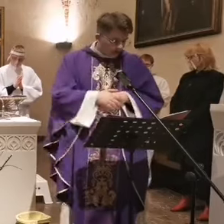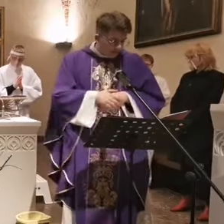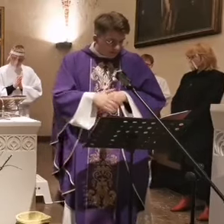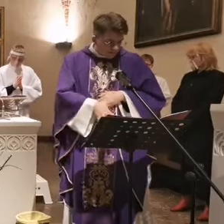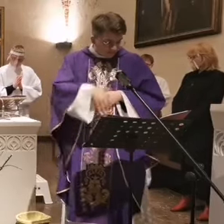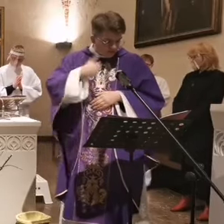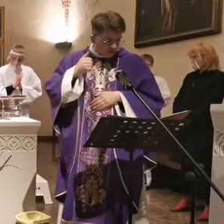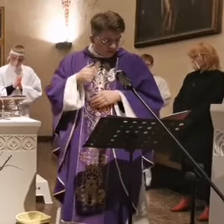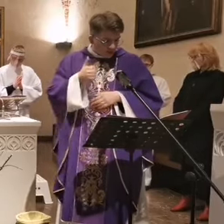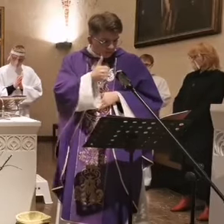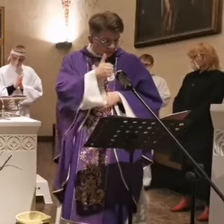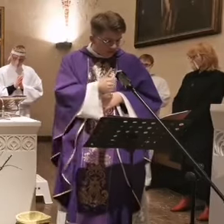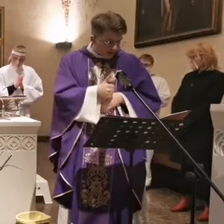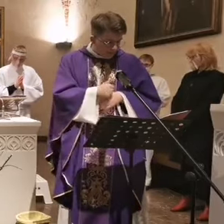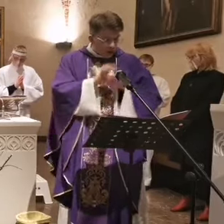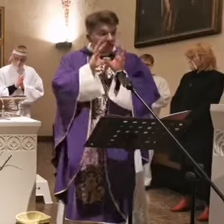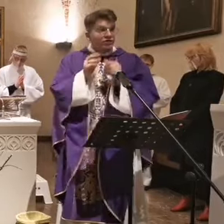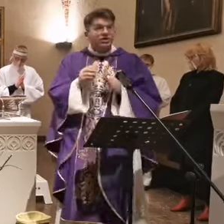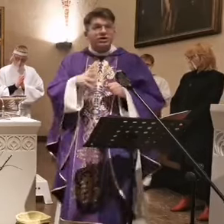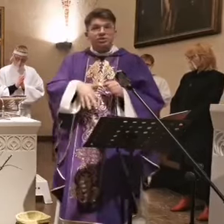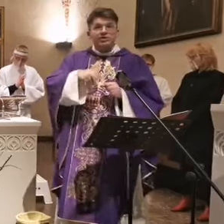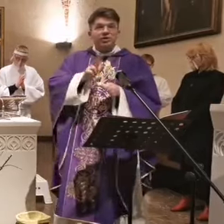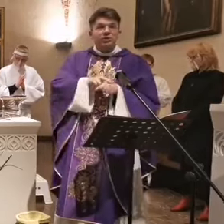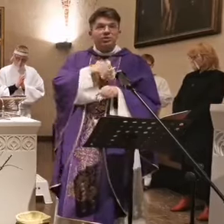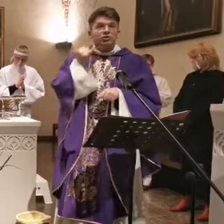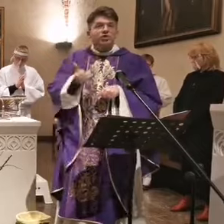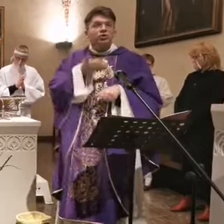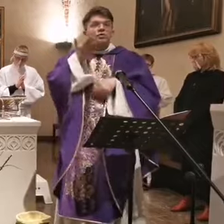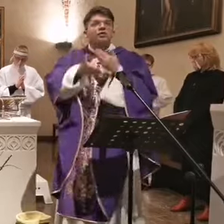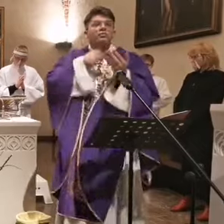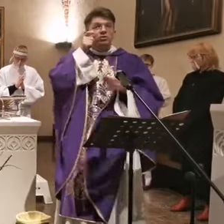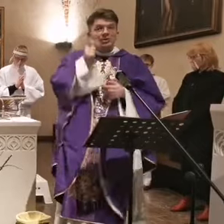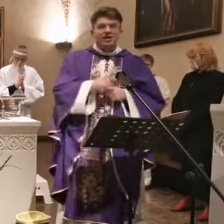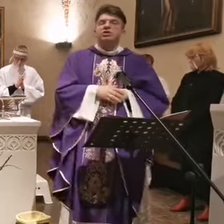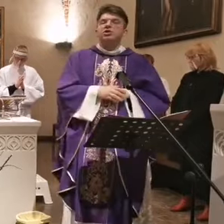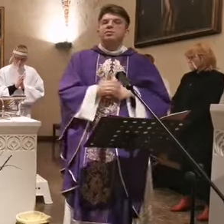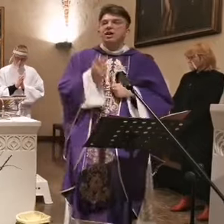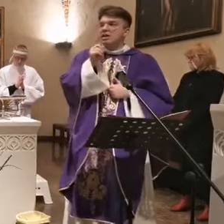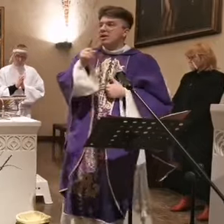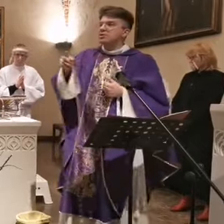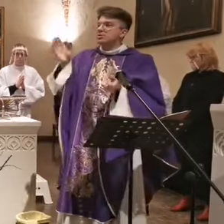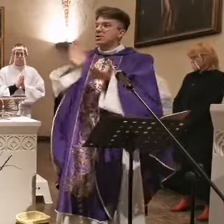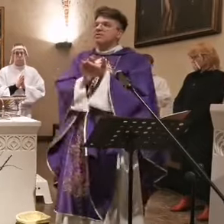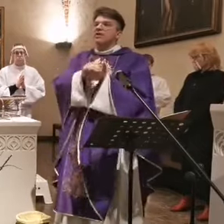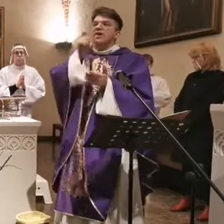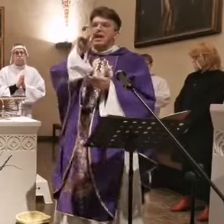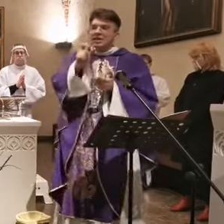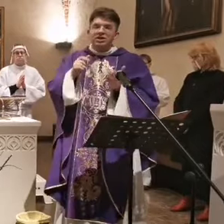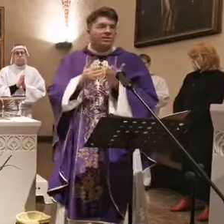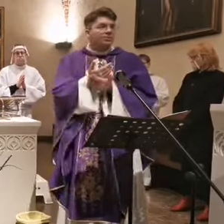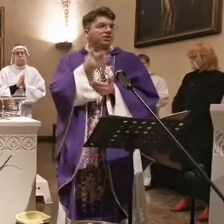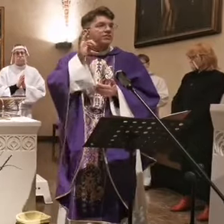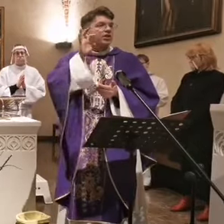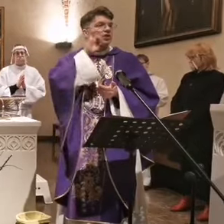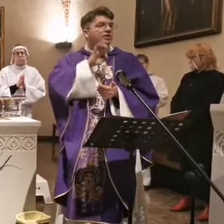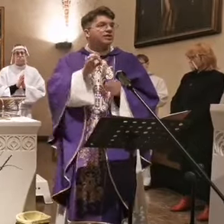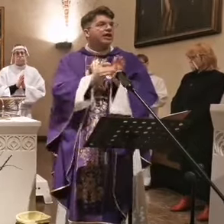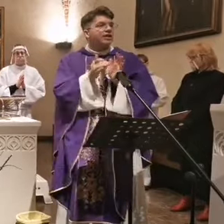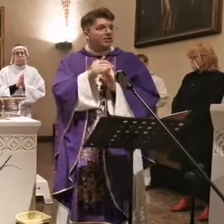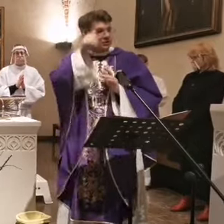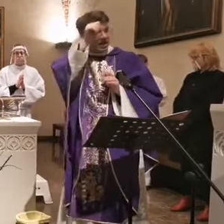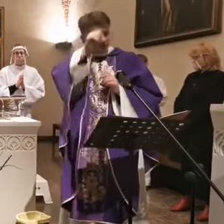i Oblubieńcem, Świętymi Apostołami i wszystkimi świętymi, którzy w ciągu wieków podobali się Tobie, abyśmy z nimi wychwalali Ciebie przez